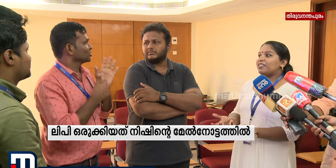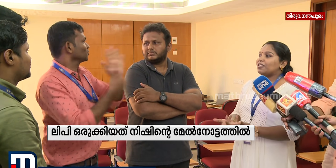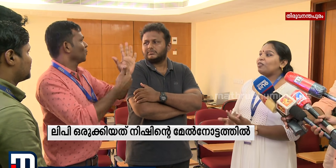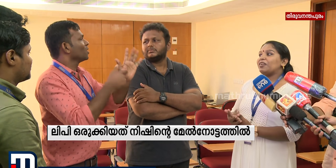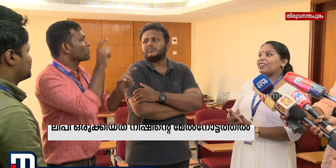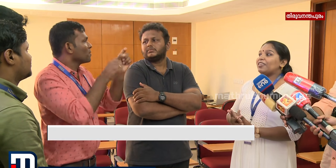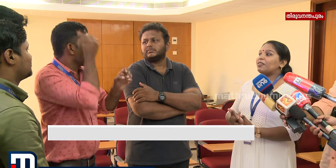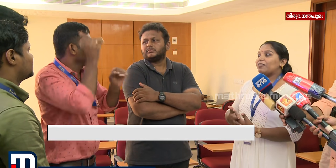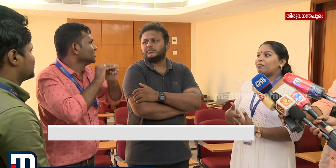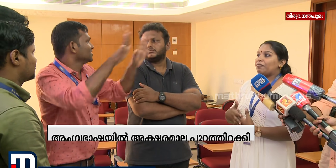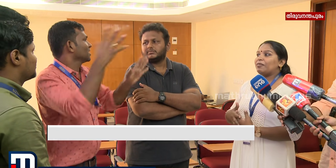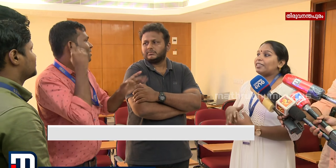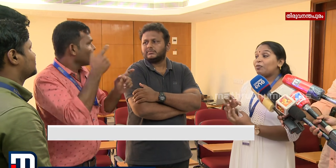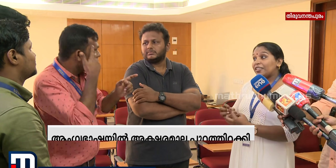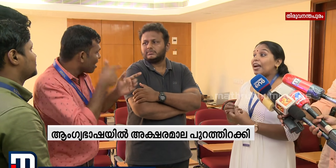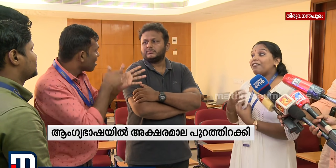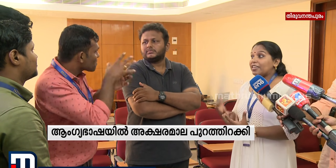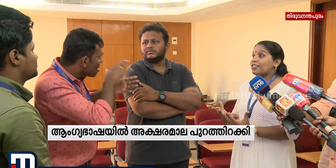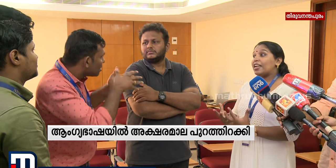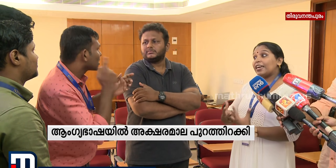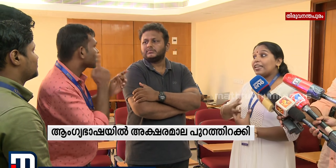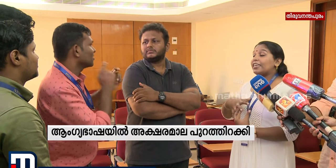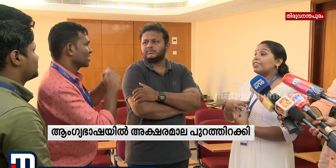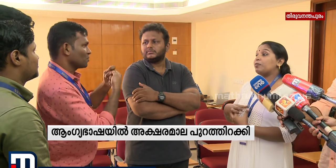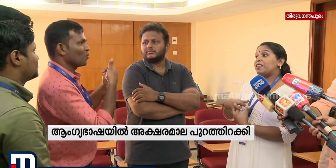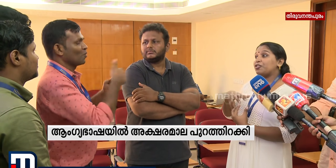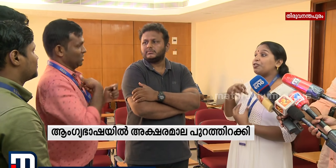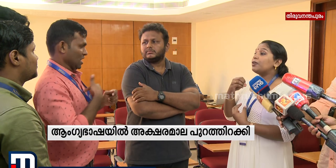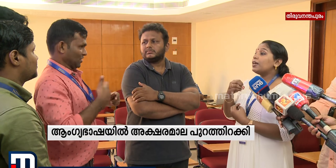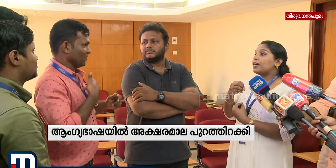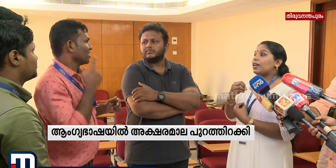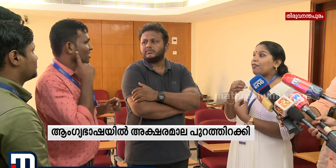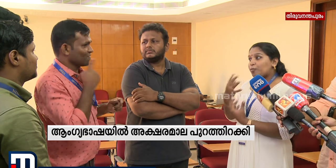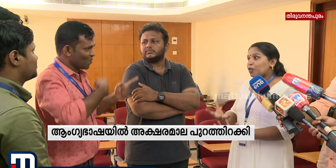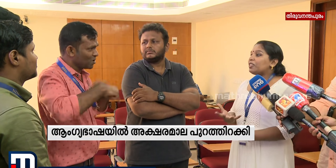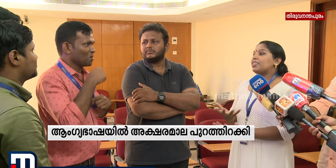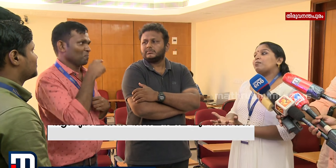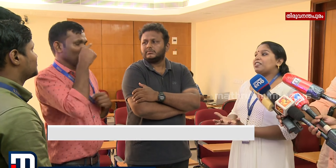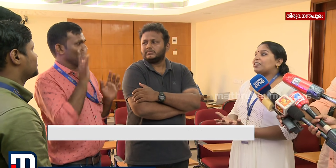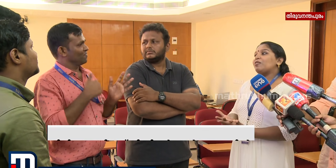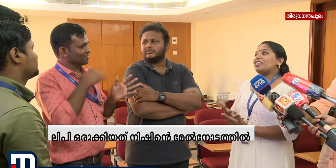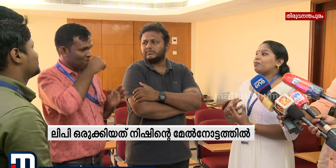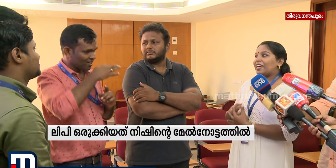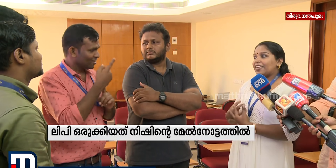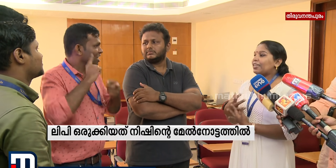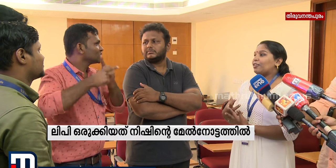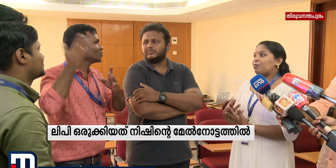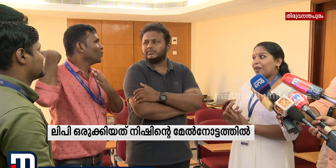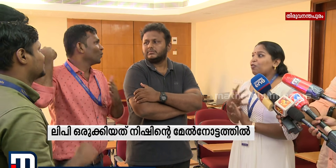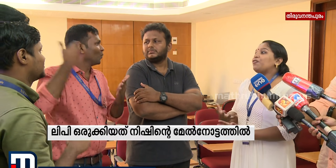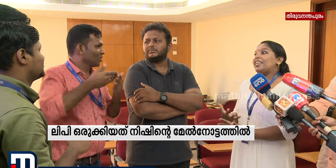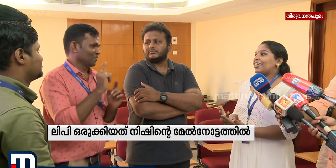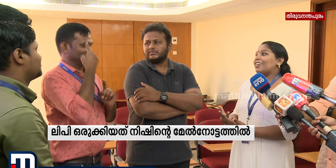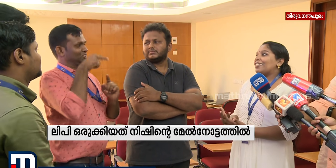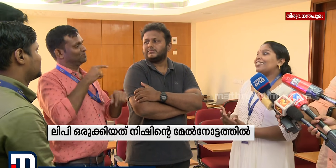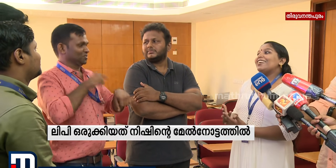ഭാഗമാകാൻ പറ്റിയതിലും എനിക്ക് അതേപോലെ തന്നെ അവയർനെസ് ആൾക്കാരിലേക്ക് ഇതിനെപ്പറ്റിയുള്ളൊരു അവബോധം എത്തിക്കാൻ പറ്റിയതിലും എനിക്ക് ഭയങ്കര ഒരു